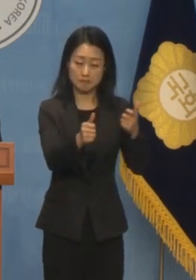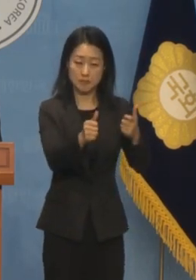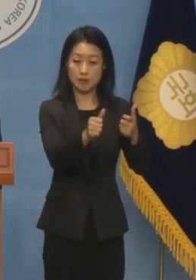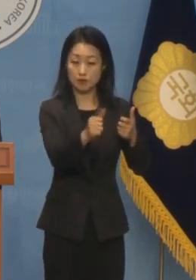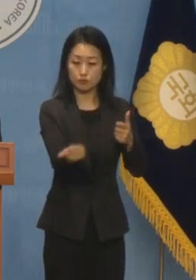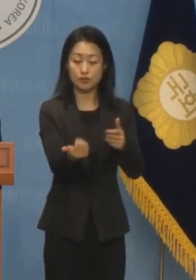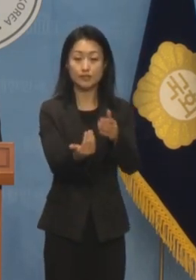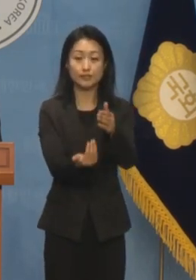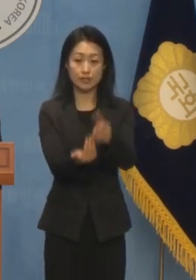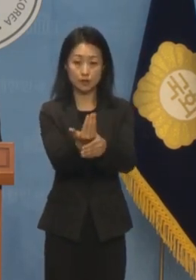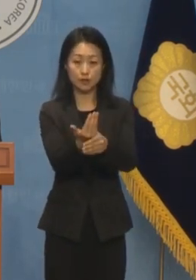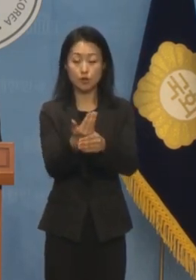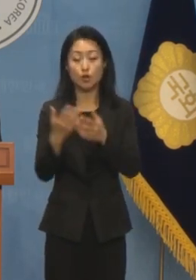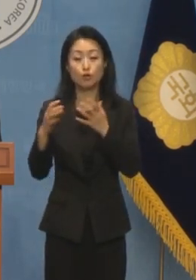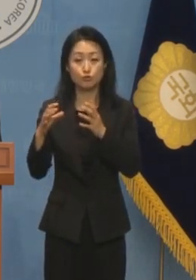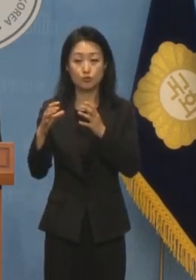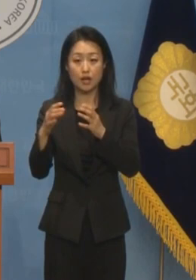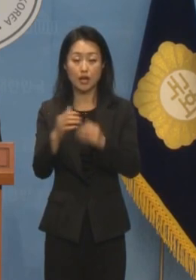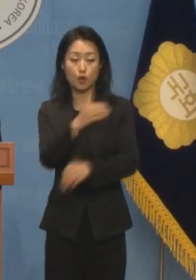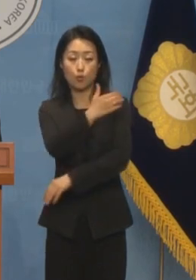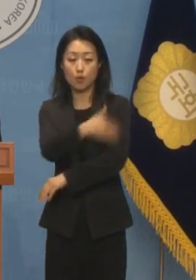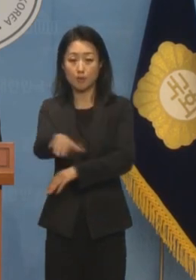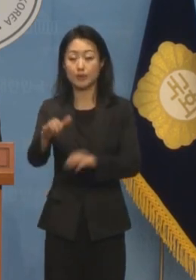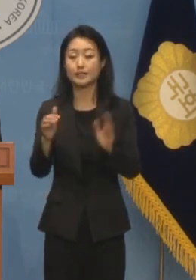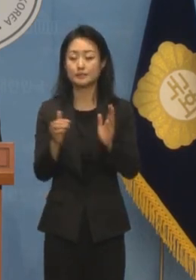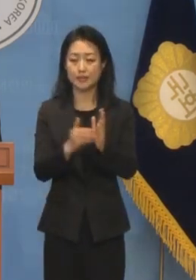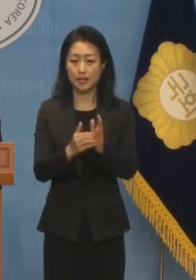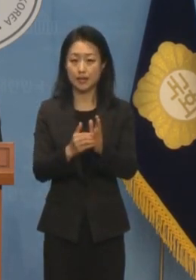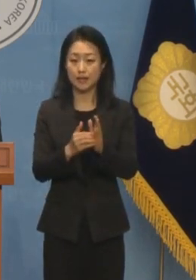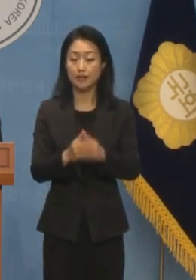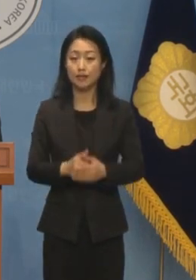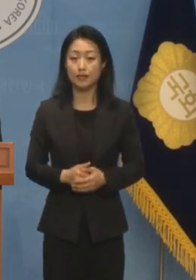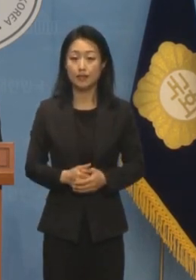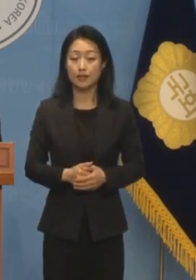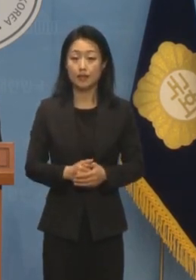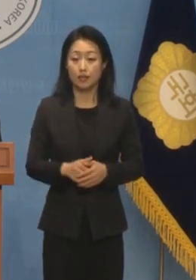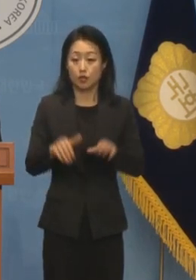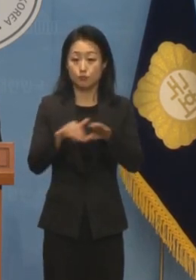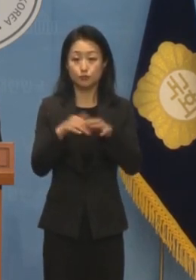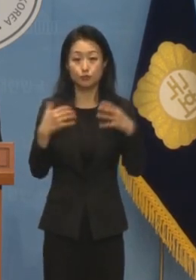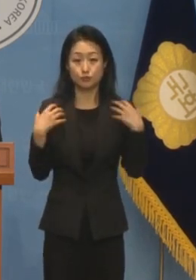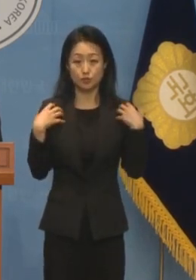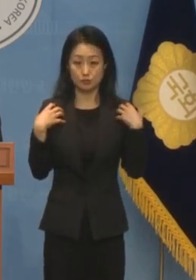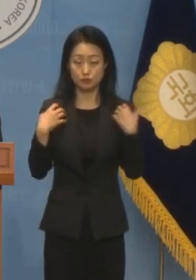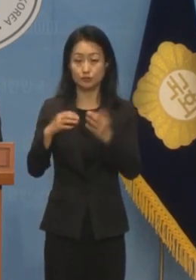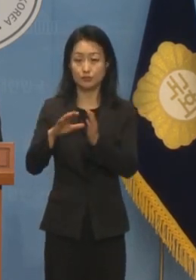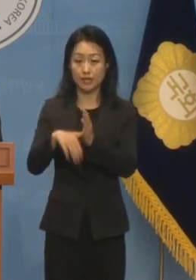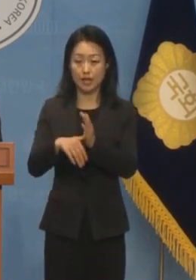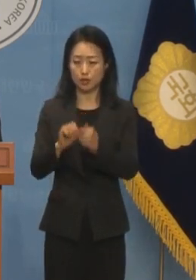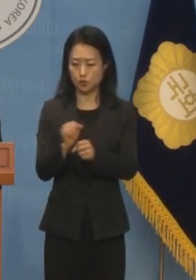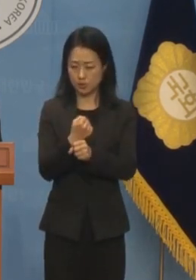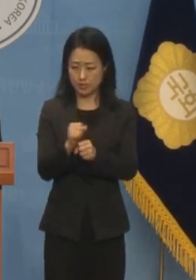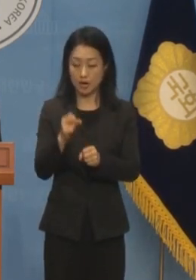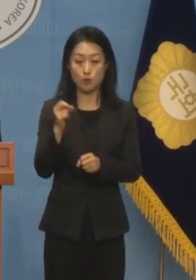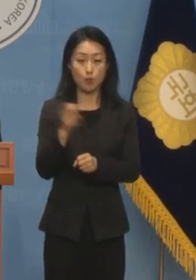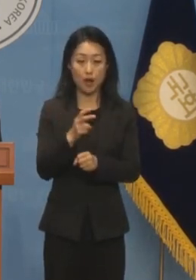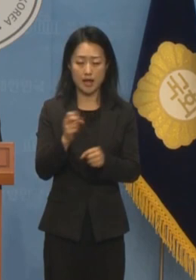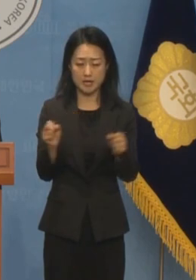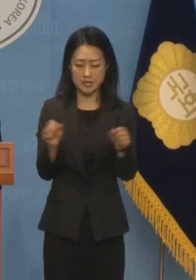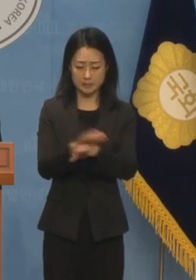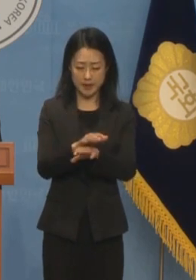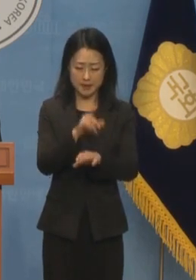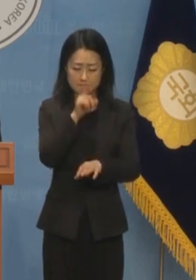때 국가는 외면했으며 문재인 정권은 조작과